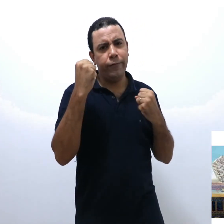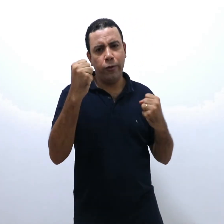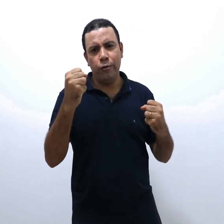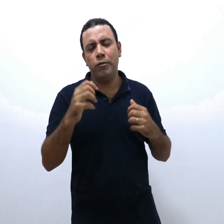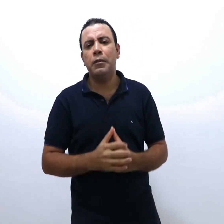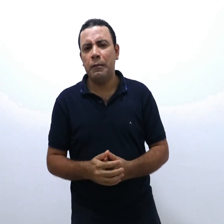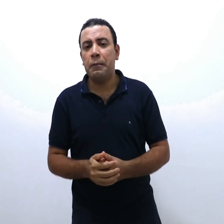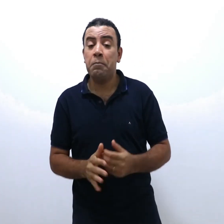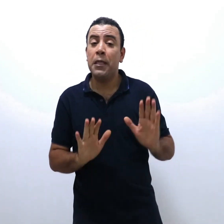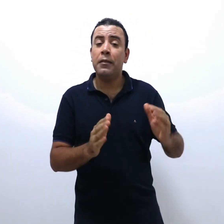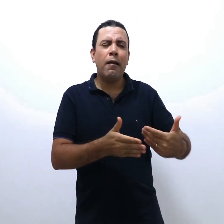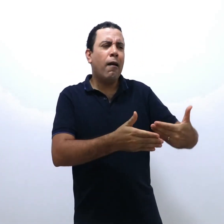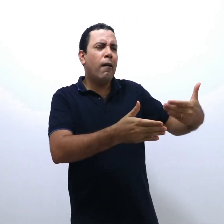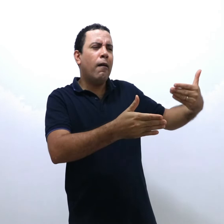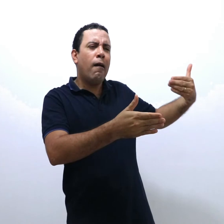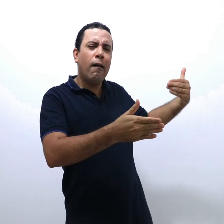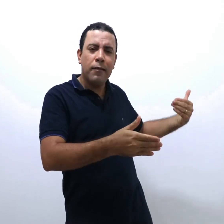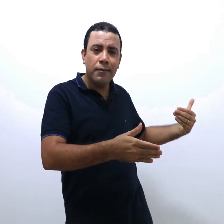sendo uma grande potência.